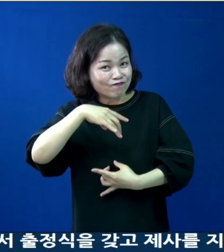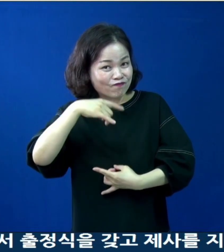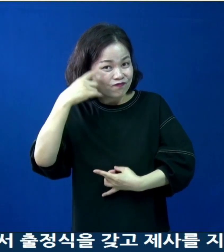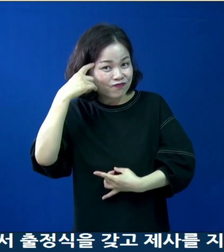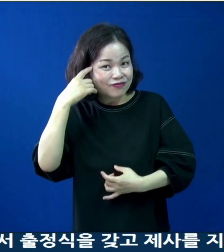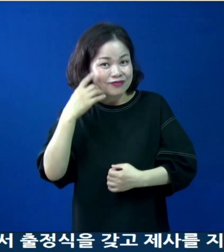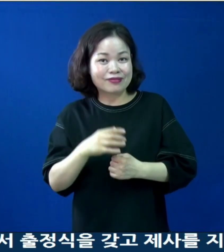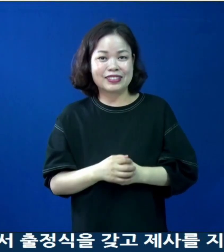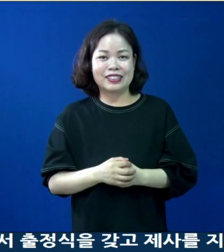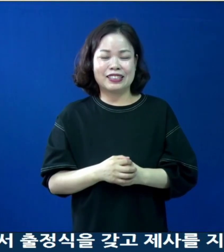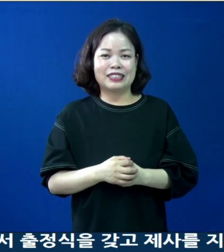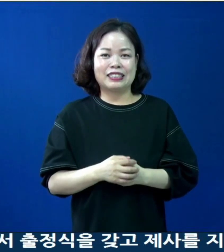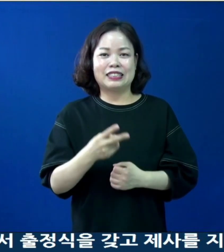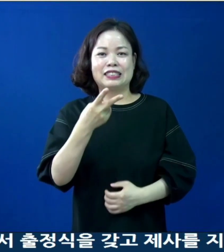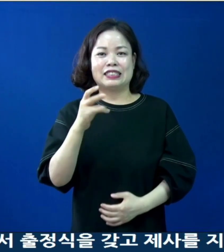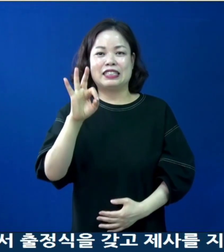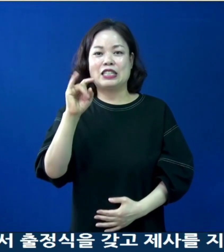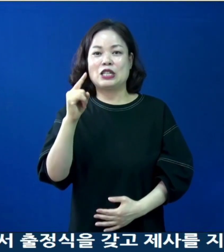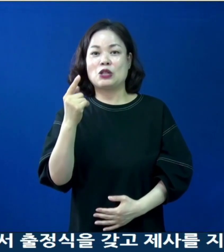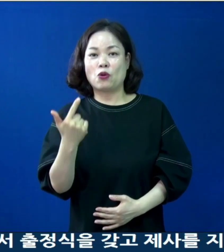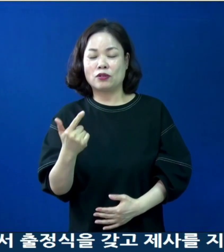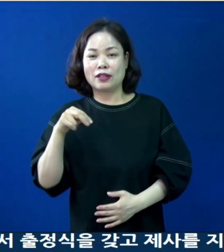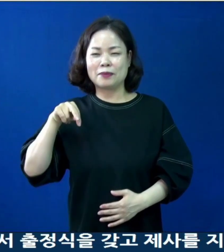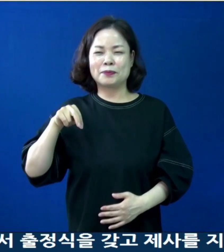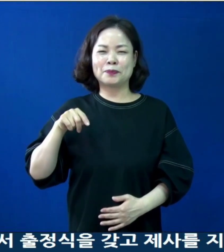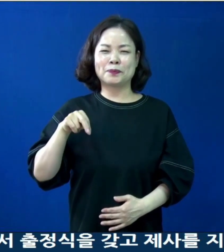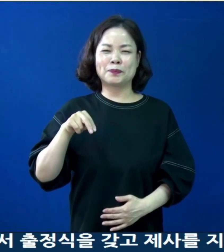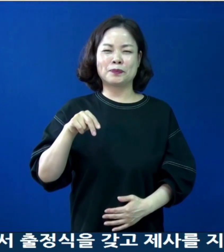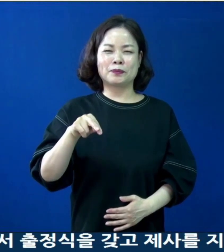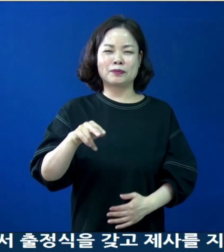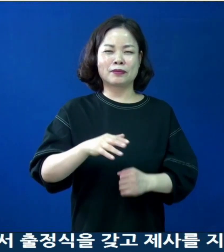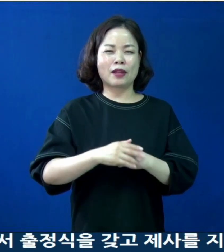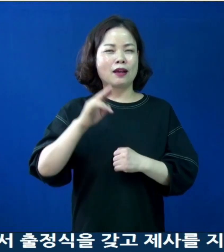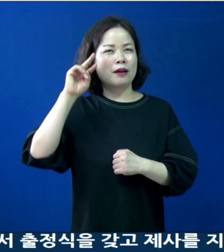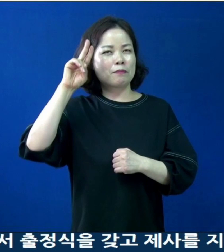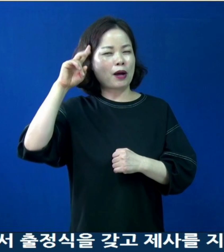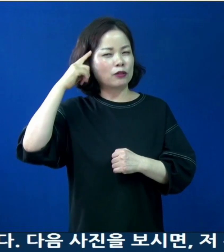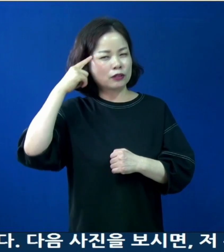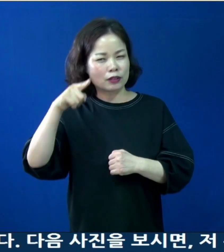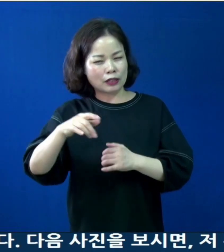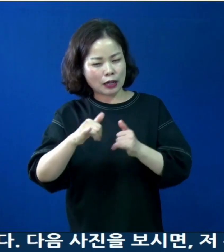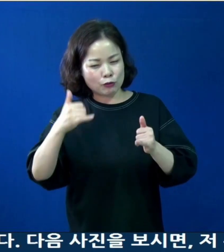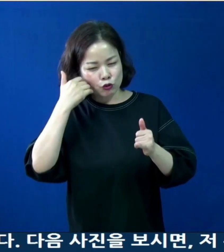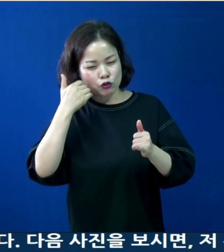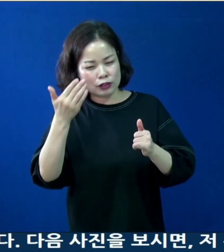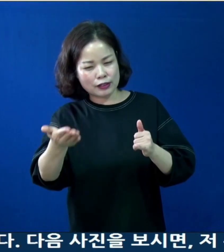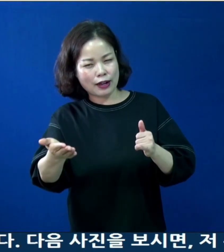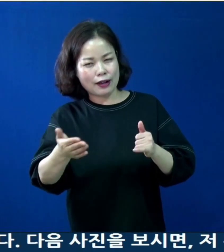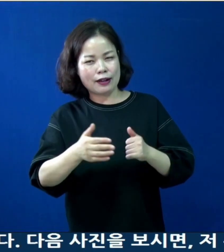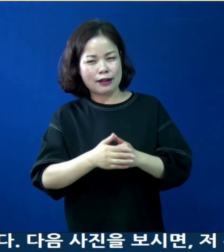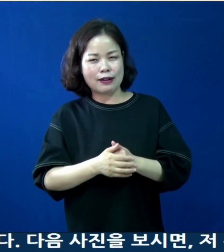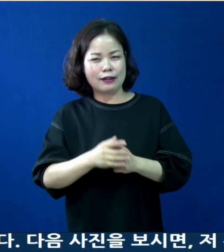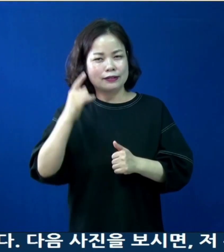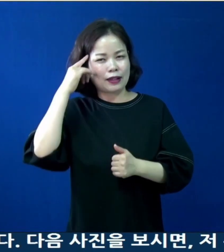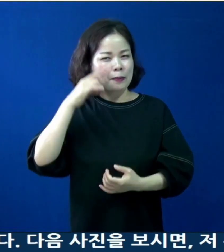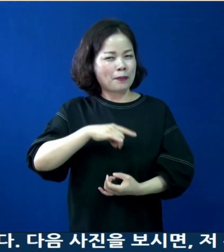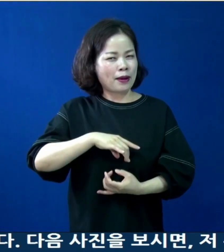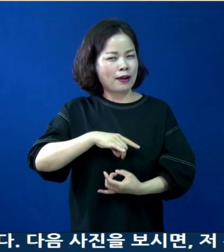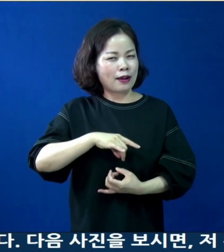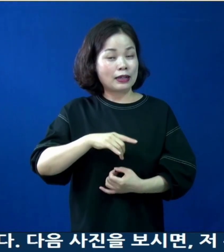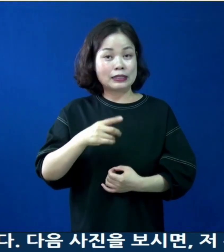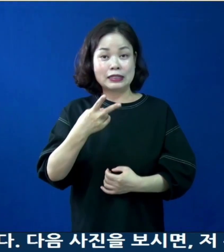바랍니다. 그 이제 디온의 저기를 걸으면서 바울을 생각하고 있는 저 사람은 누구일까? 이렇게 생각해 보시고요.